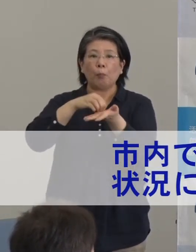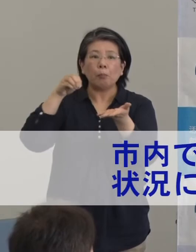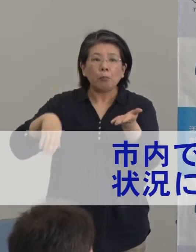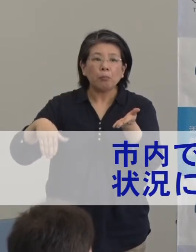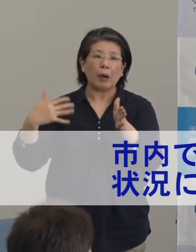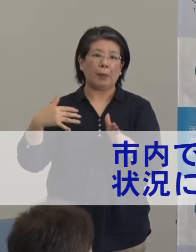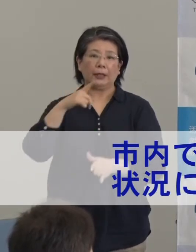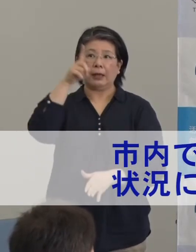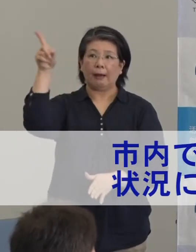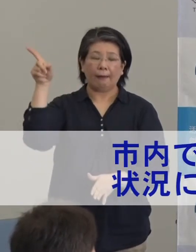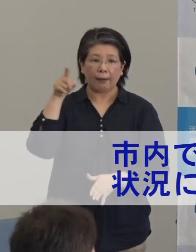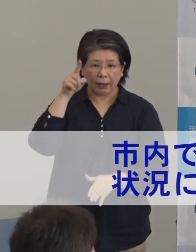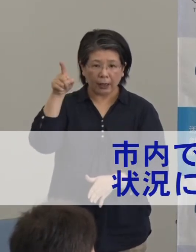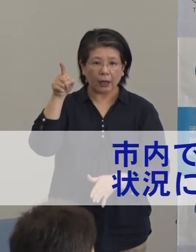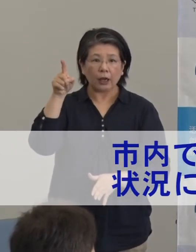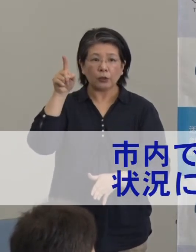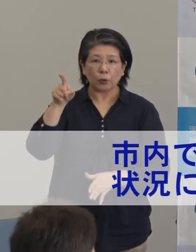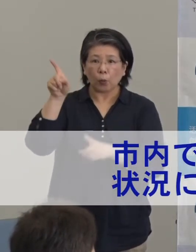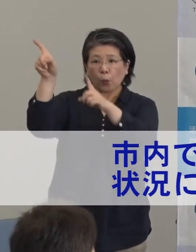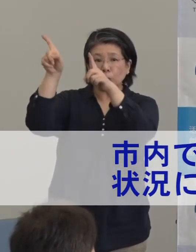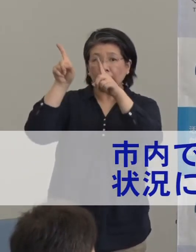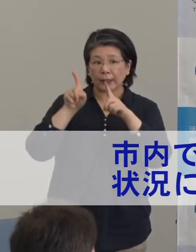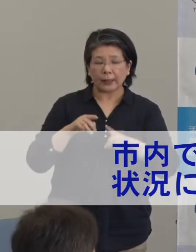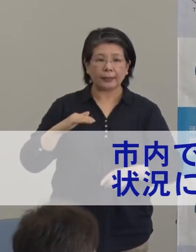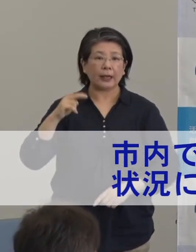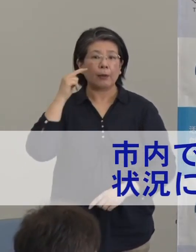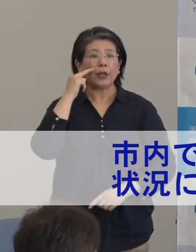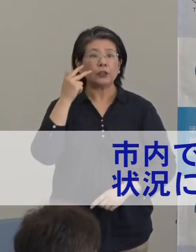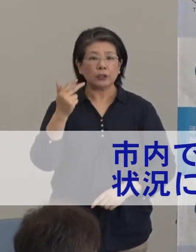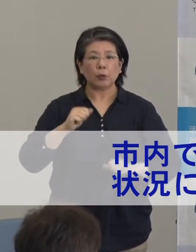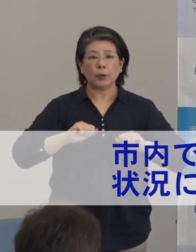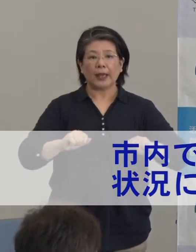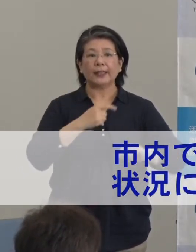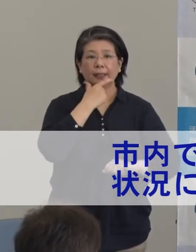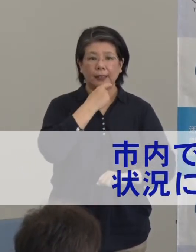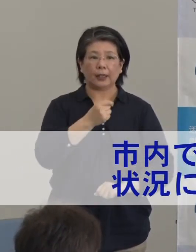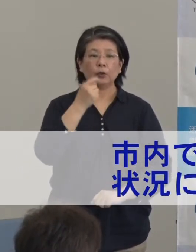ますので、まあ、その辺はしっかりと心してやっていきたいと思っております。